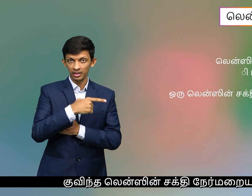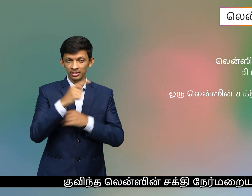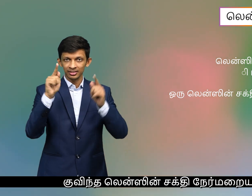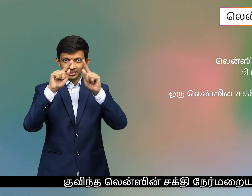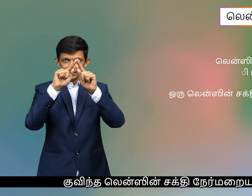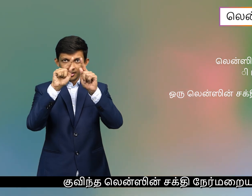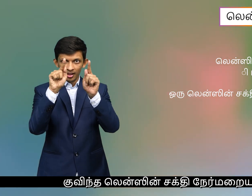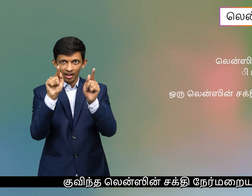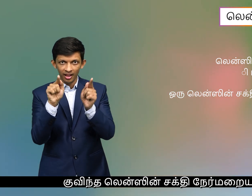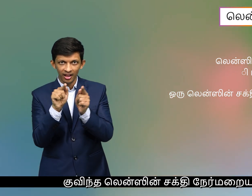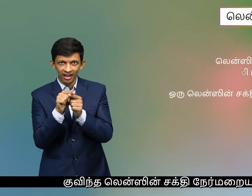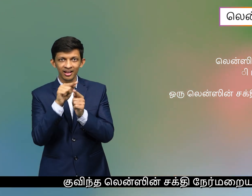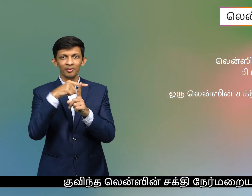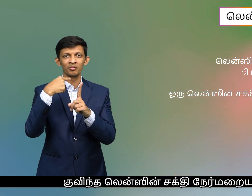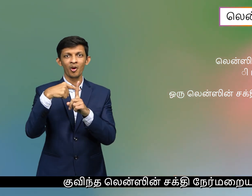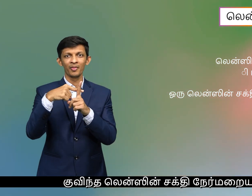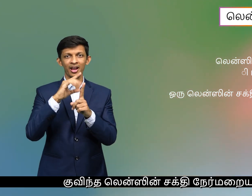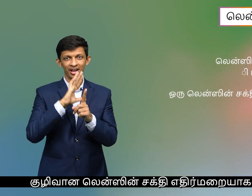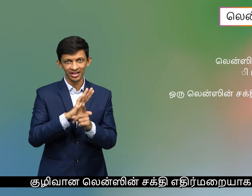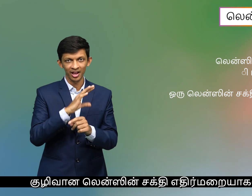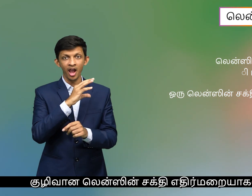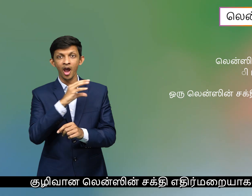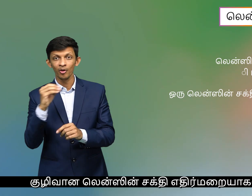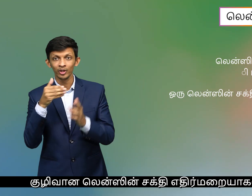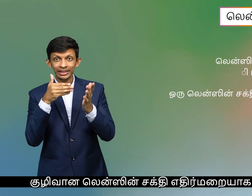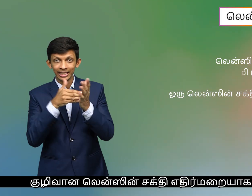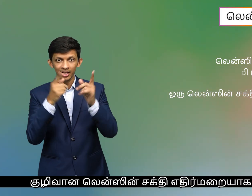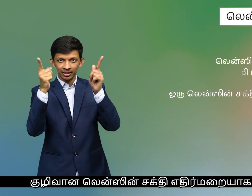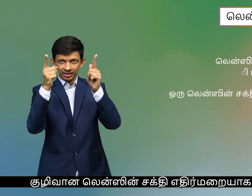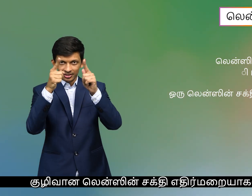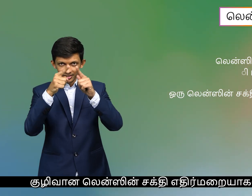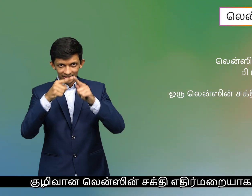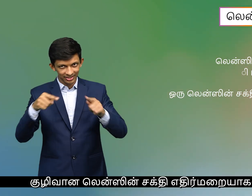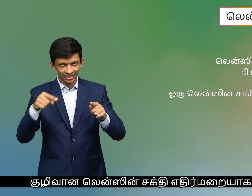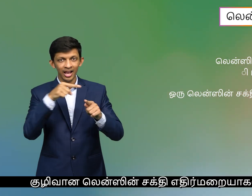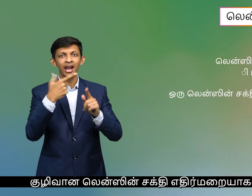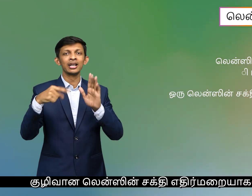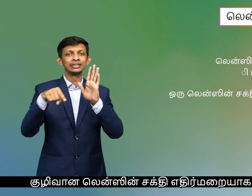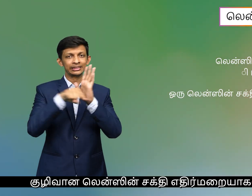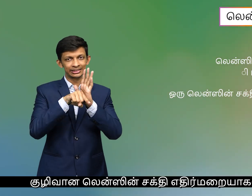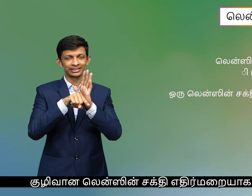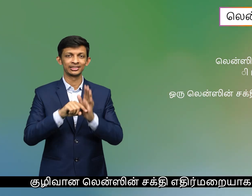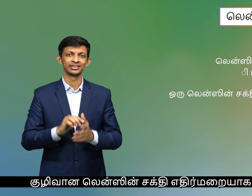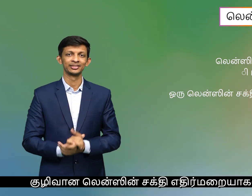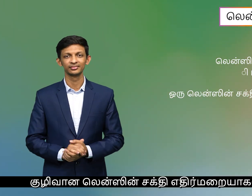குவிவு வில்லையின் திறன் நேர்மறையாகவும் குழிவு வில்லையின் திறன் எதிர்மறையாகவும் இருக்கும்.